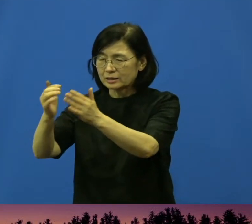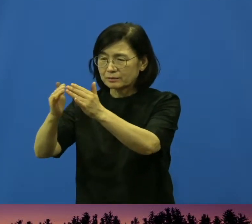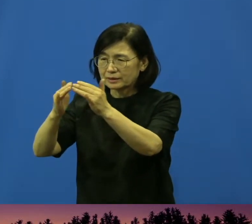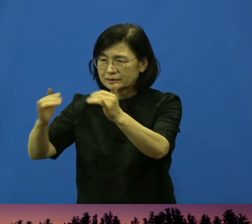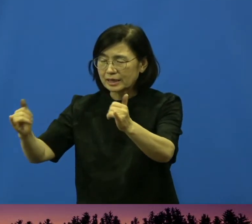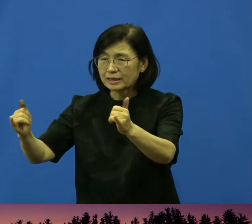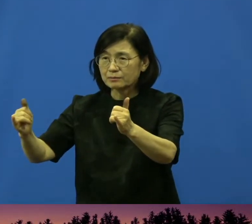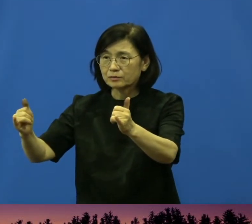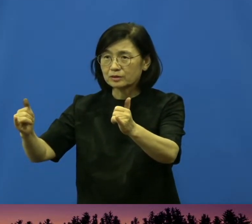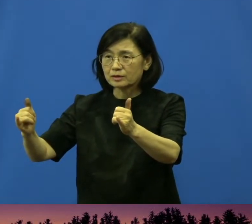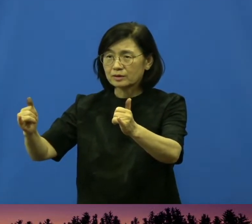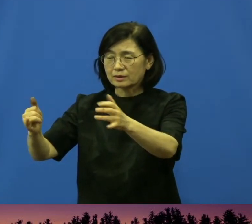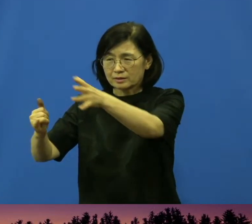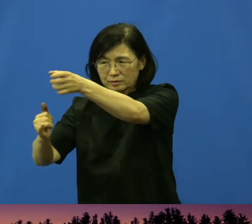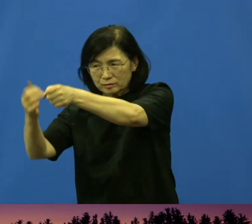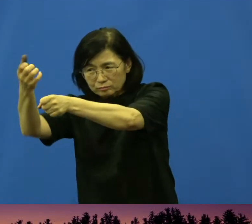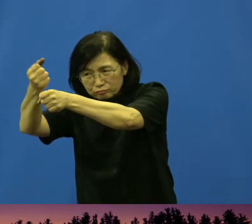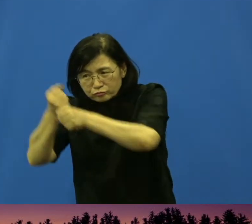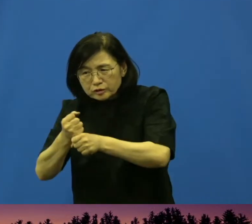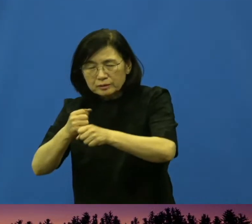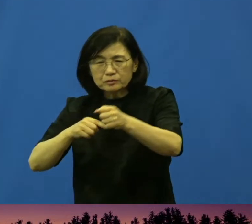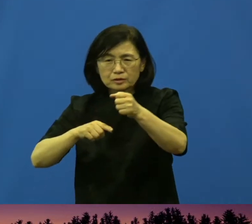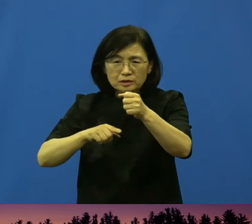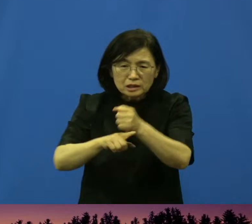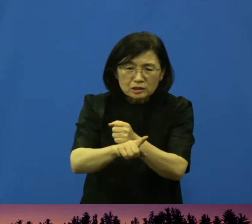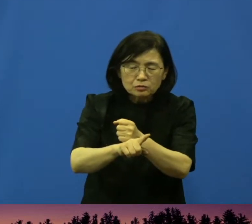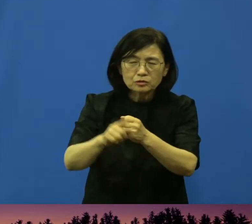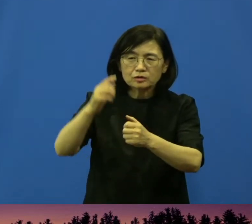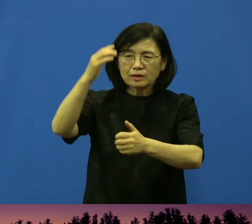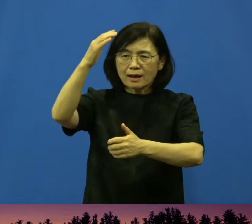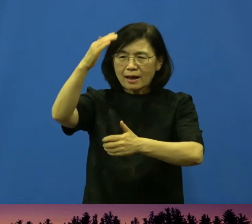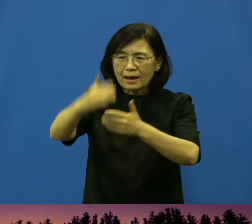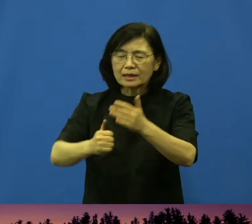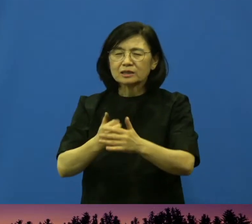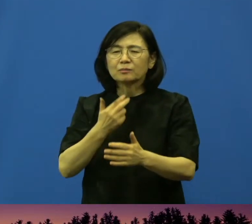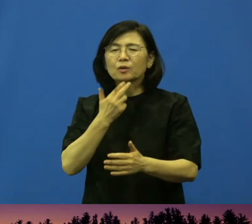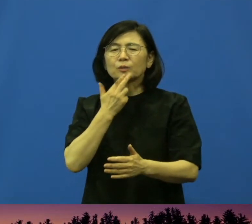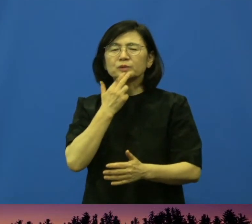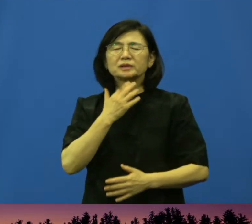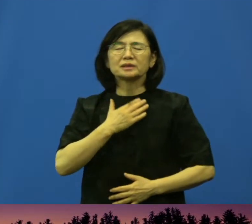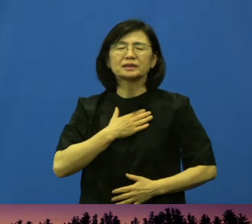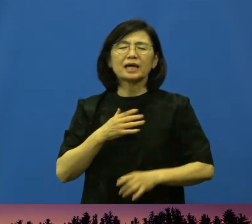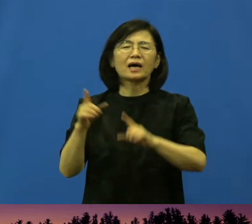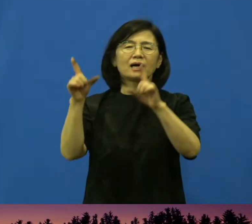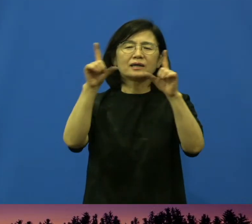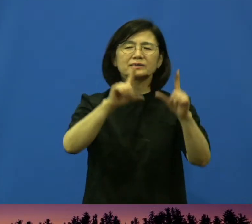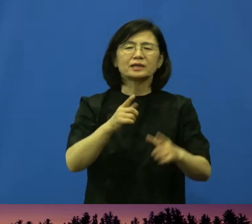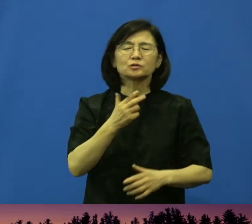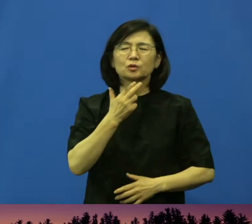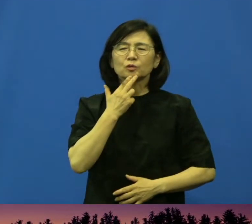나는 존재할 수 없다라고 하는 고백을 하며 하나님을 전적으로 의지하고 있는 모습이에요.